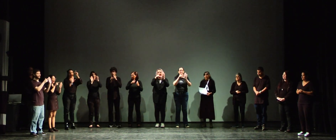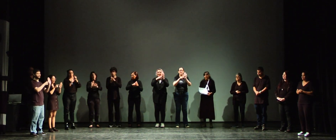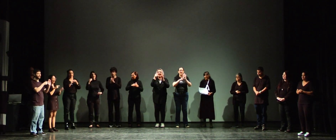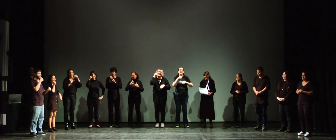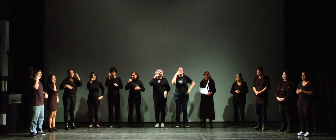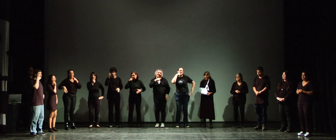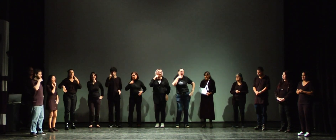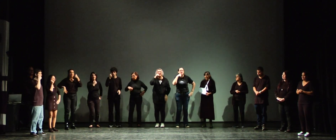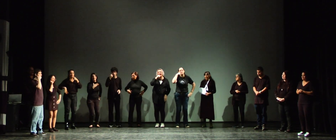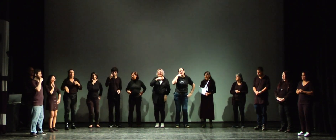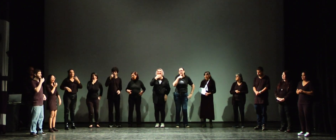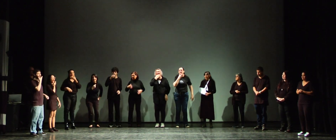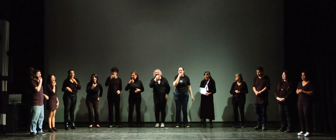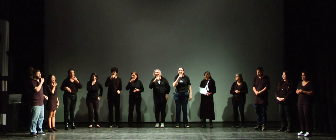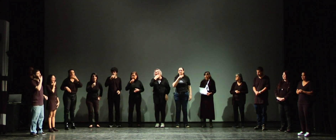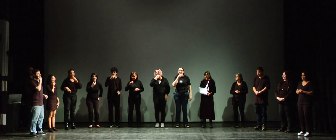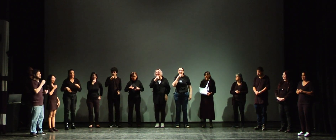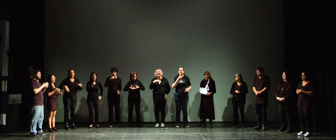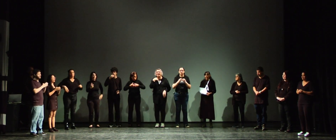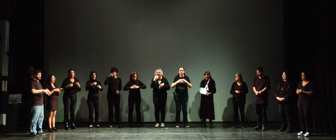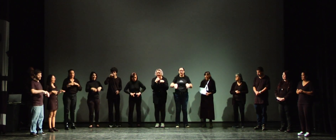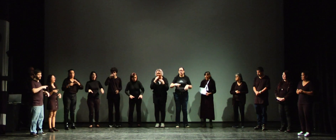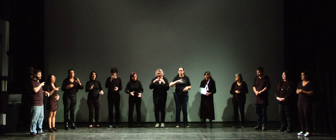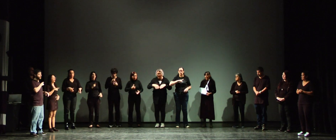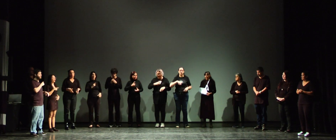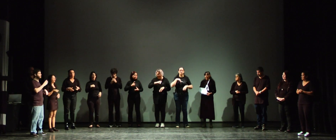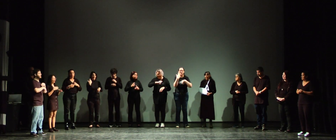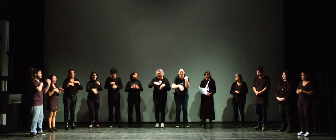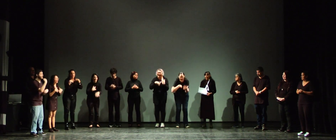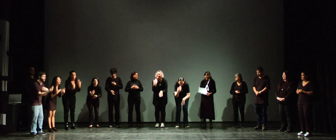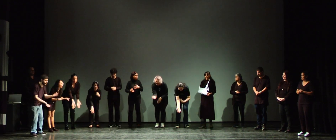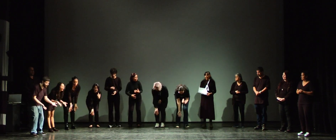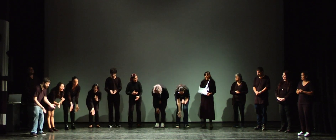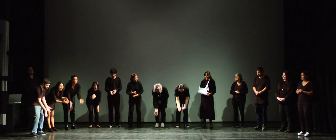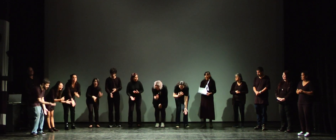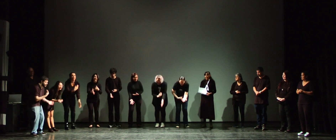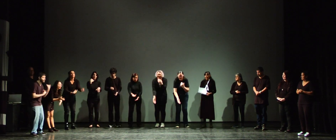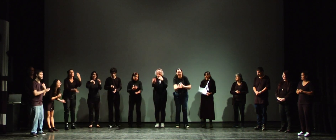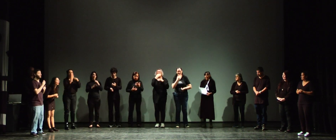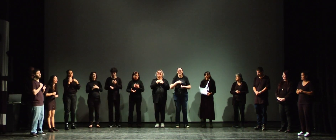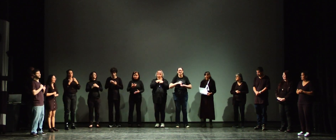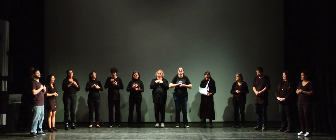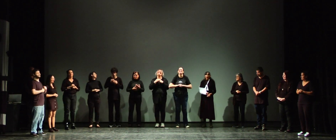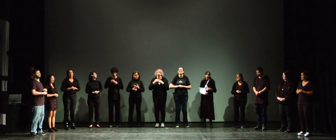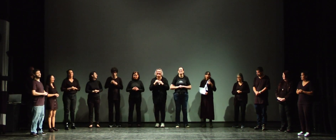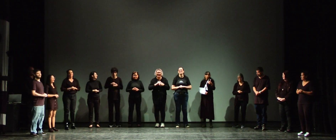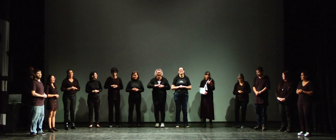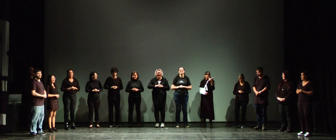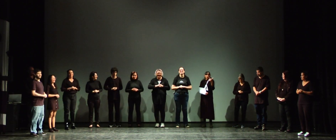pontapé, senhorita, cavaleiro, tem um ovo, cai o ovo, pega o ovo. Um,